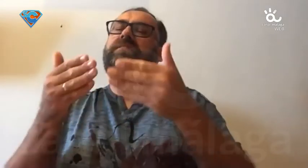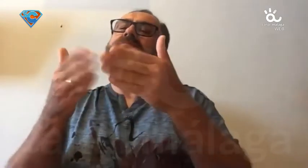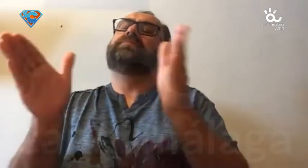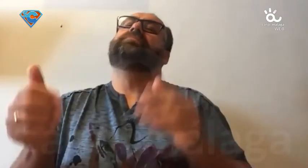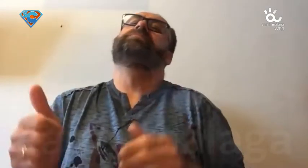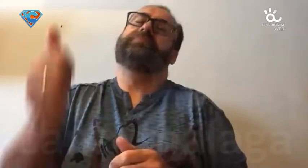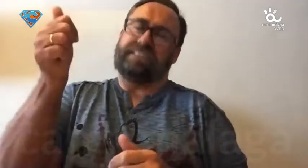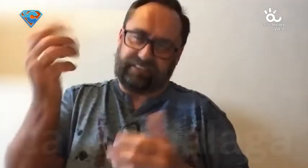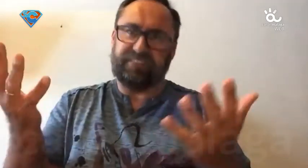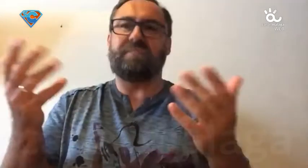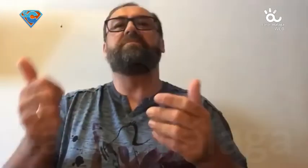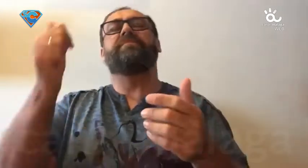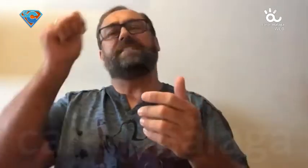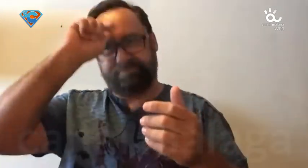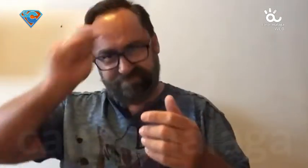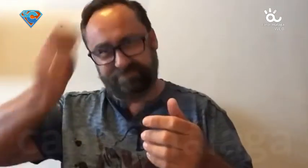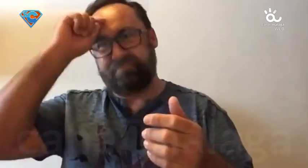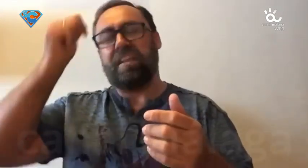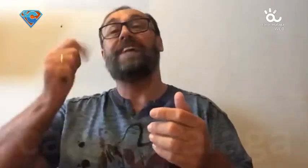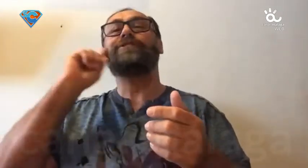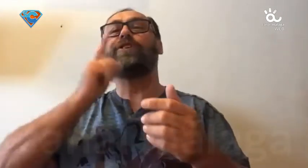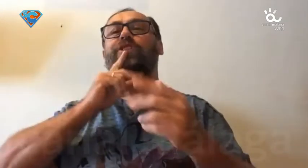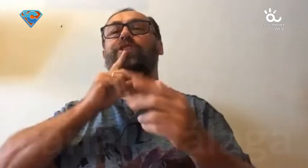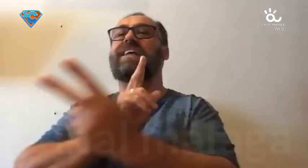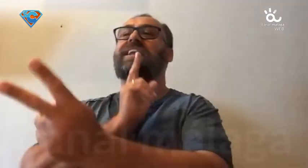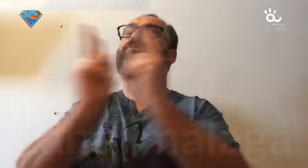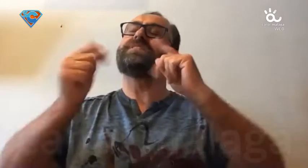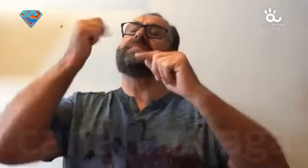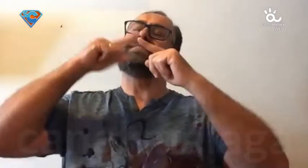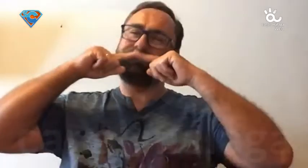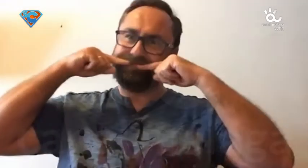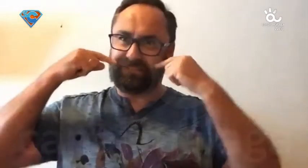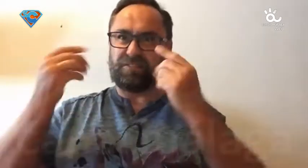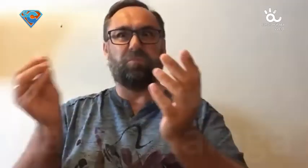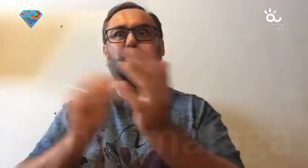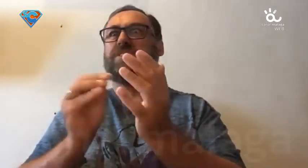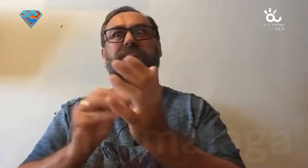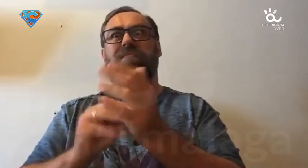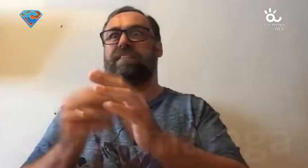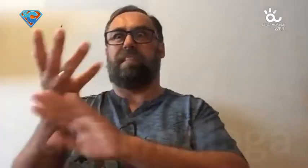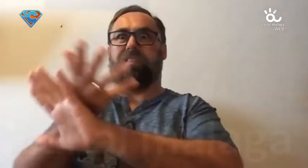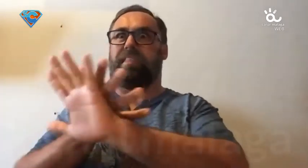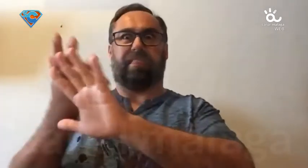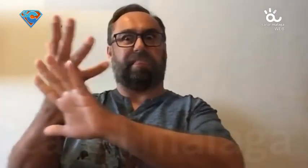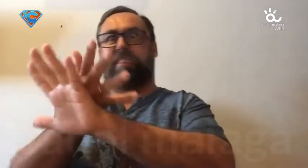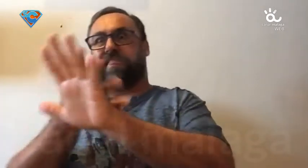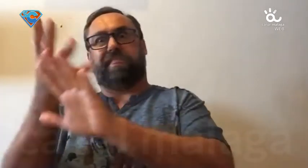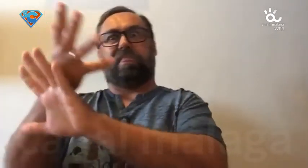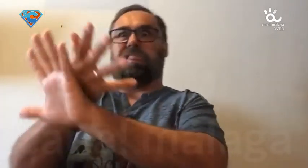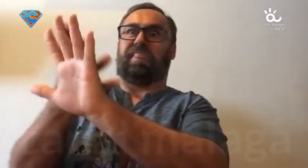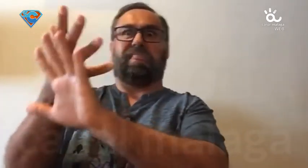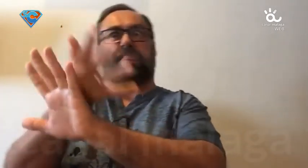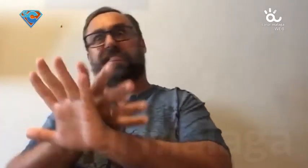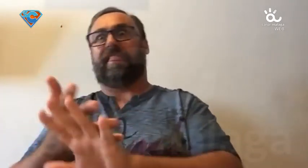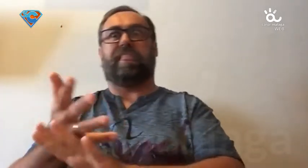y que puede colaborar y ayudar. Hay que abrir y un poco respetar también a lo que es la